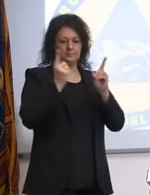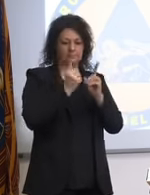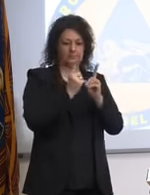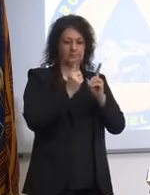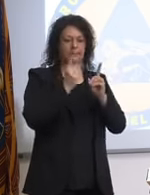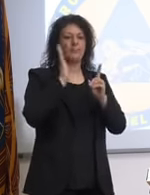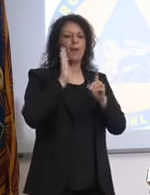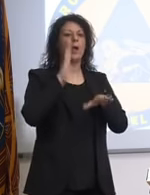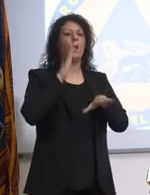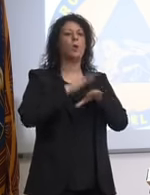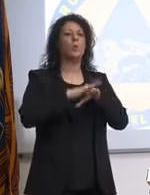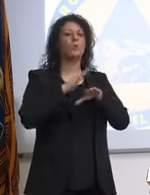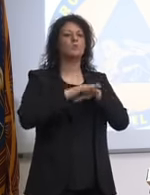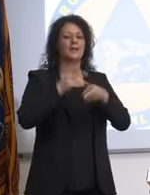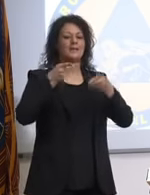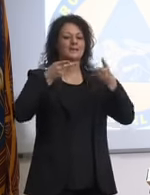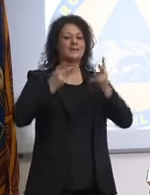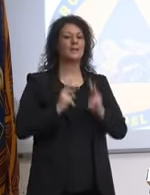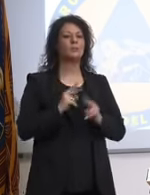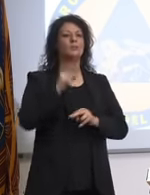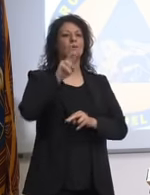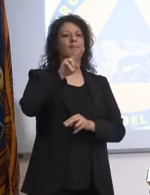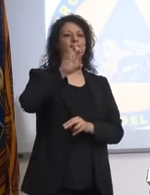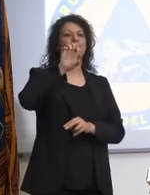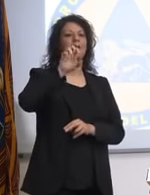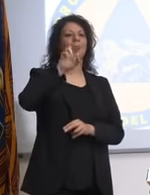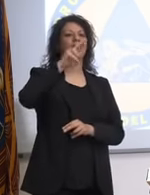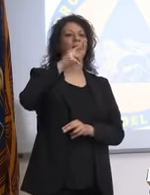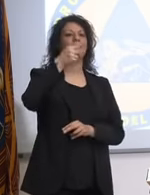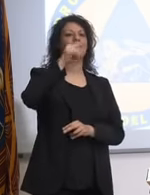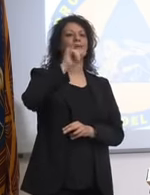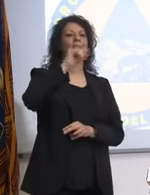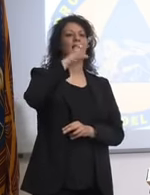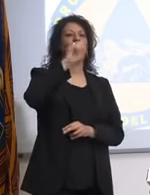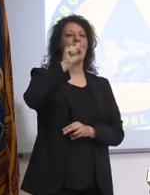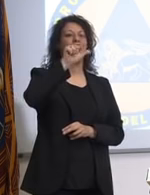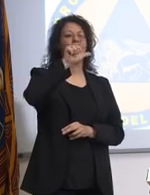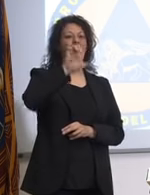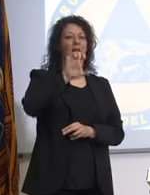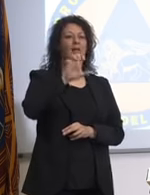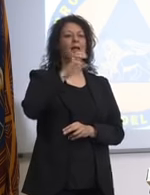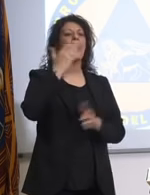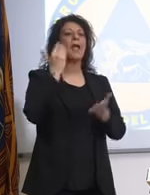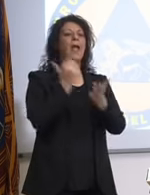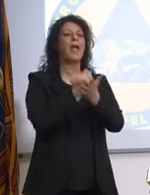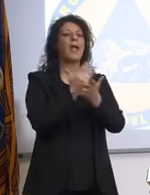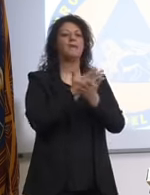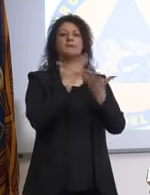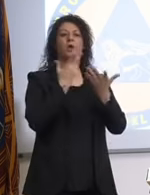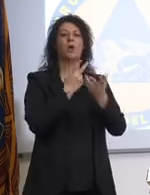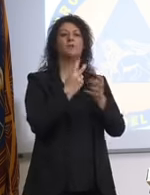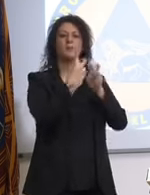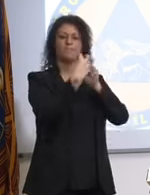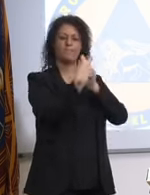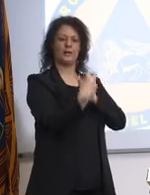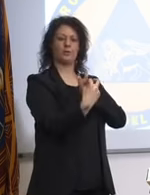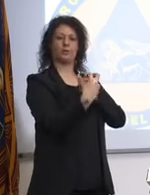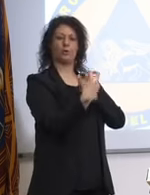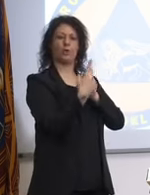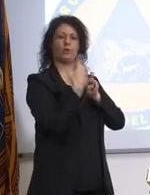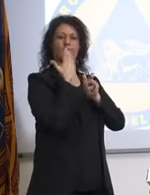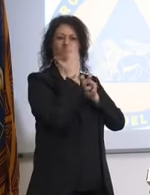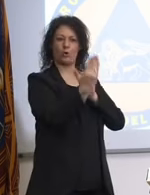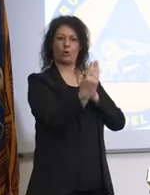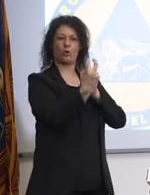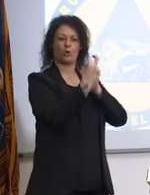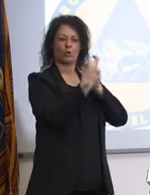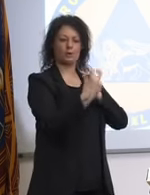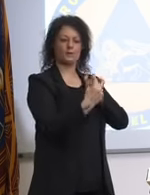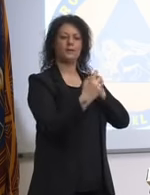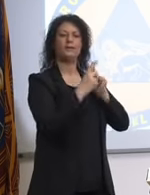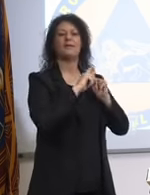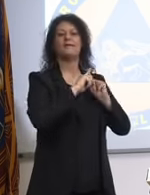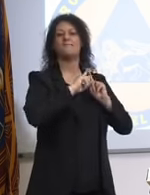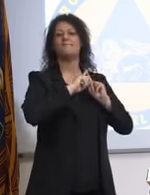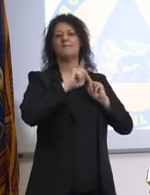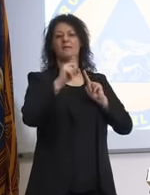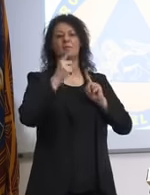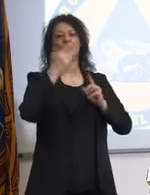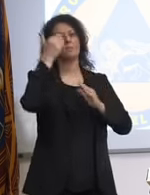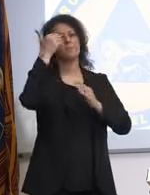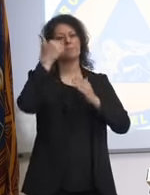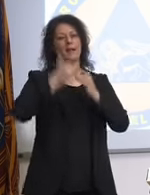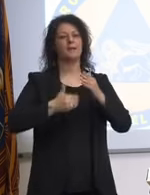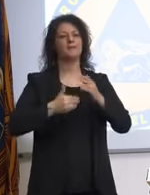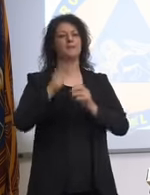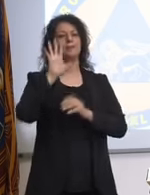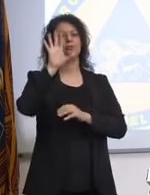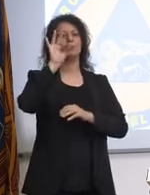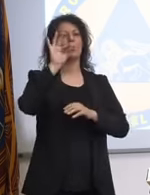verticale, evitando uno di fronte all'altro, fino ad una capienza massima del 50% del totale